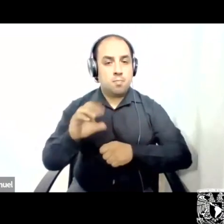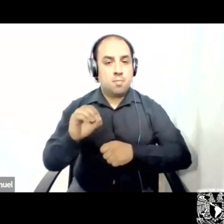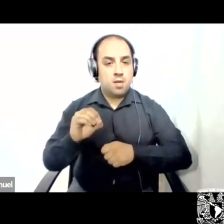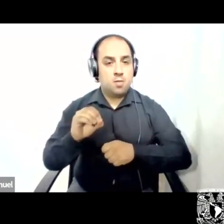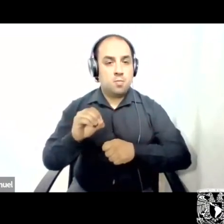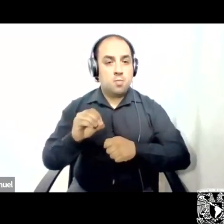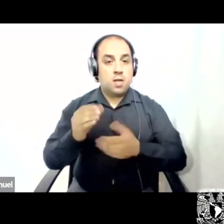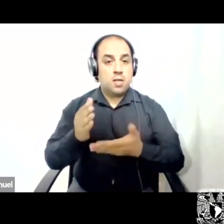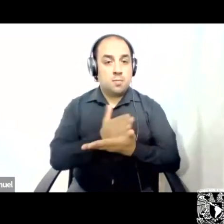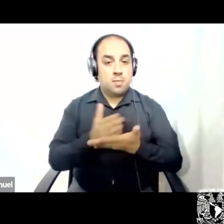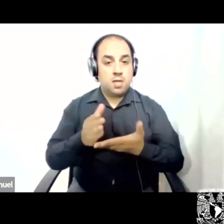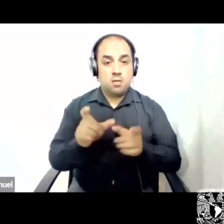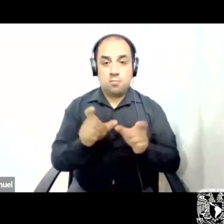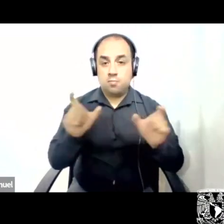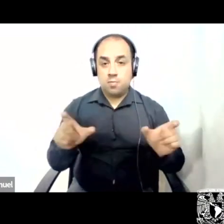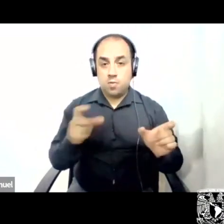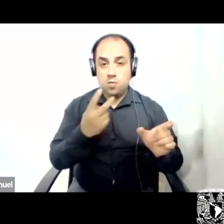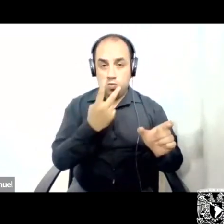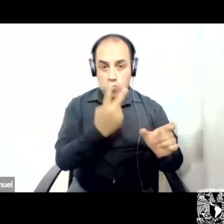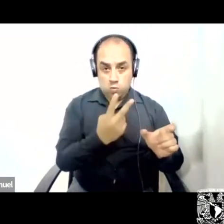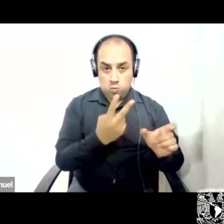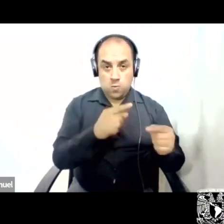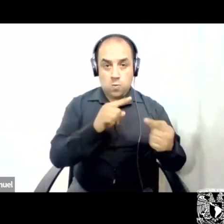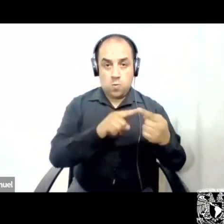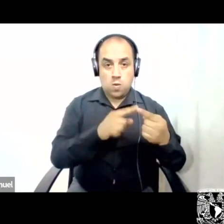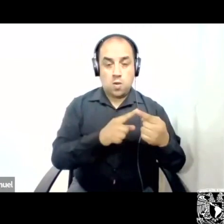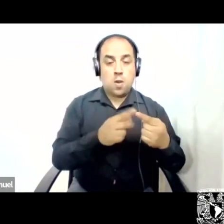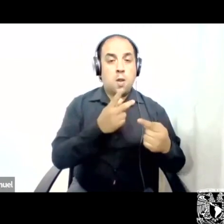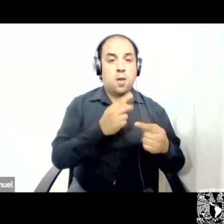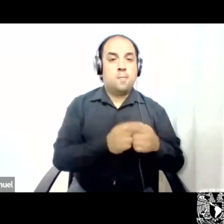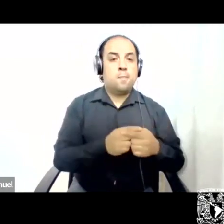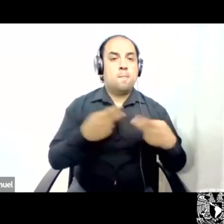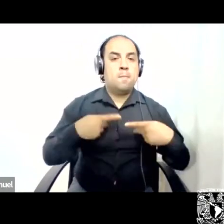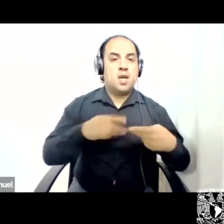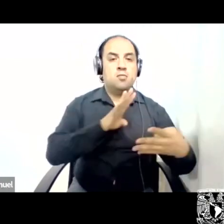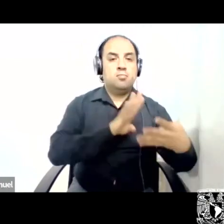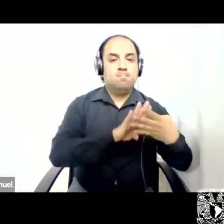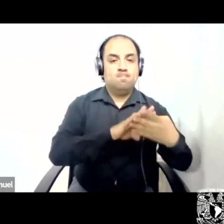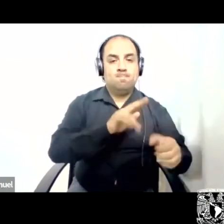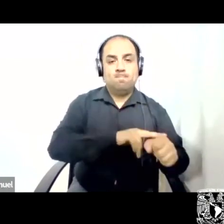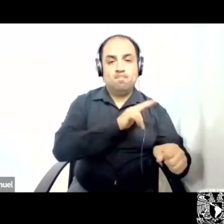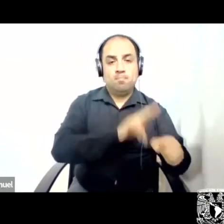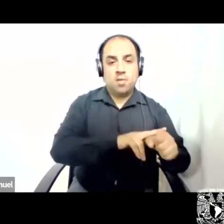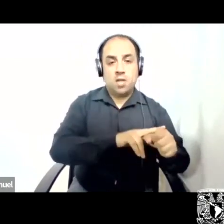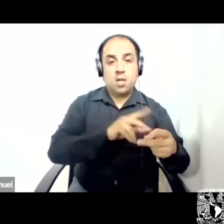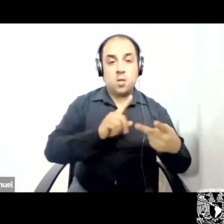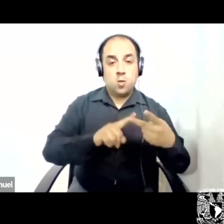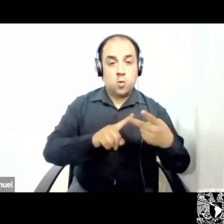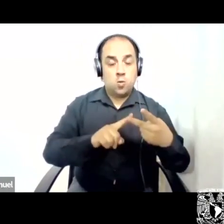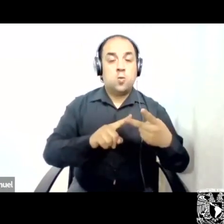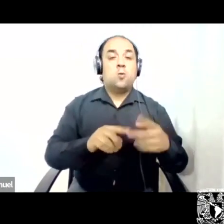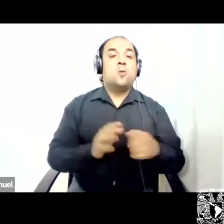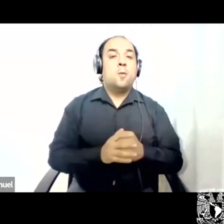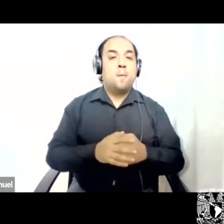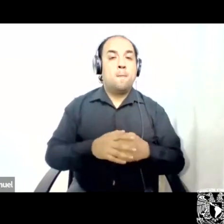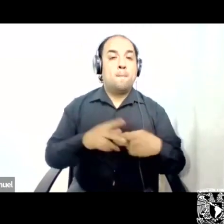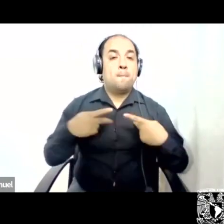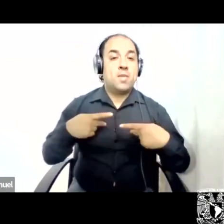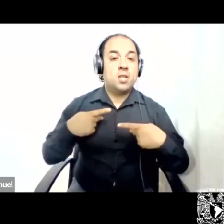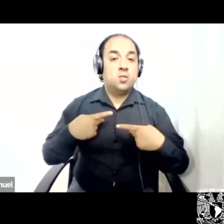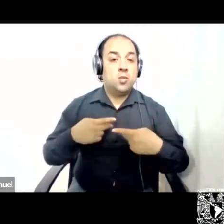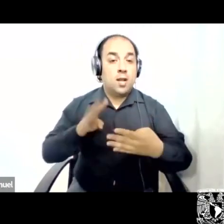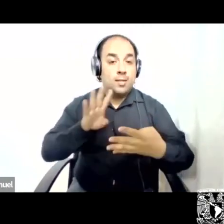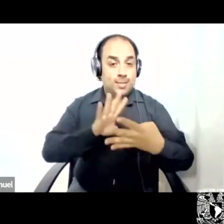los prisioneros comunes y los prisioneros privilegiados, que son los colaboradores que